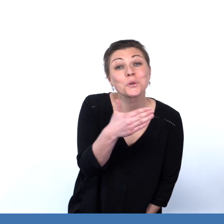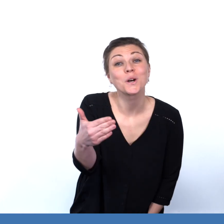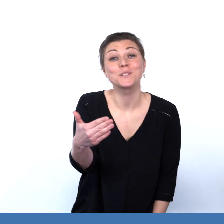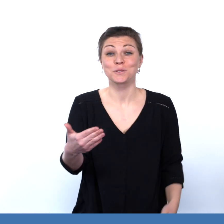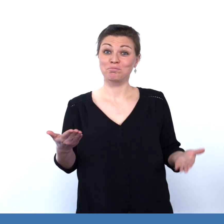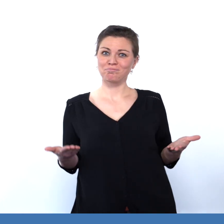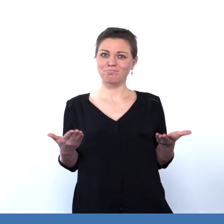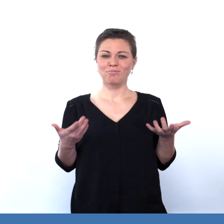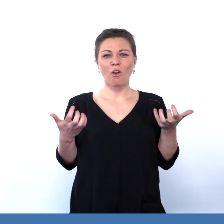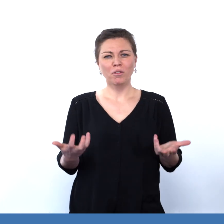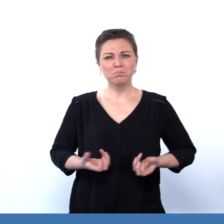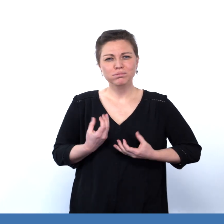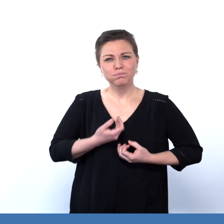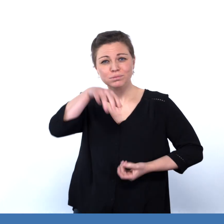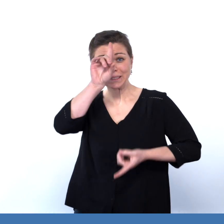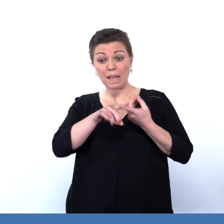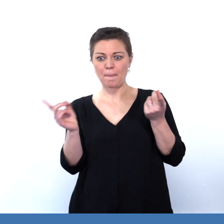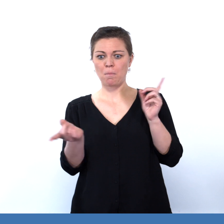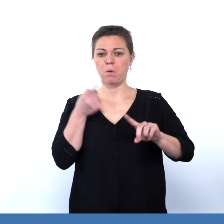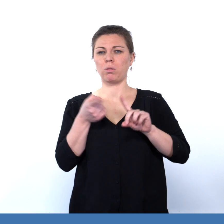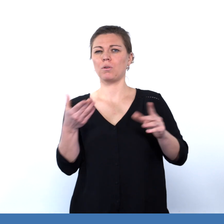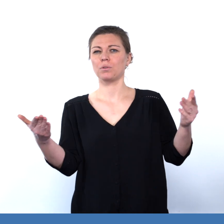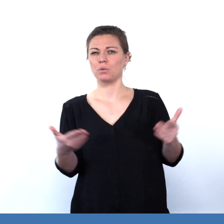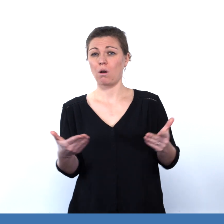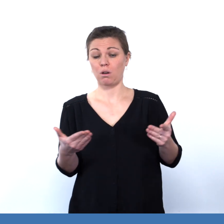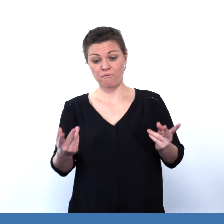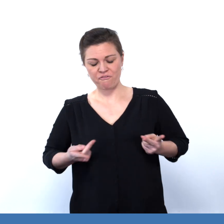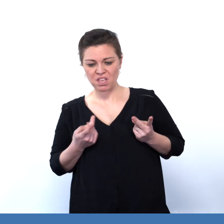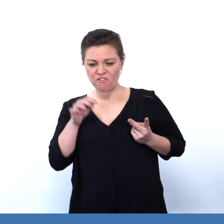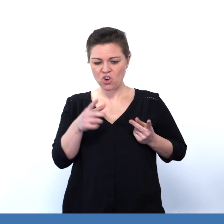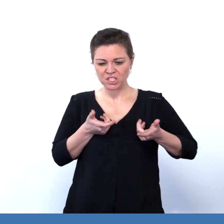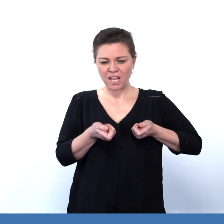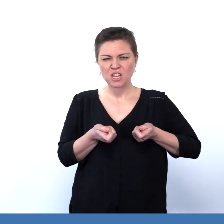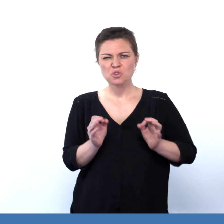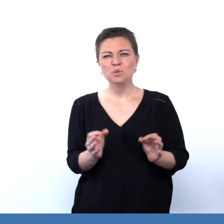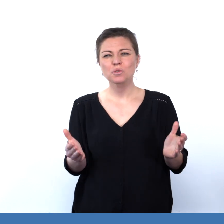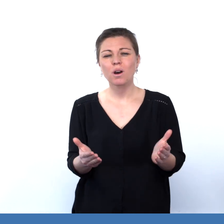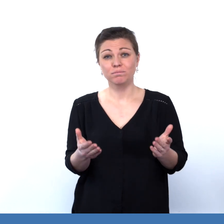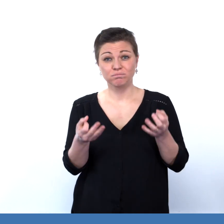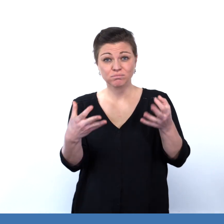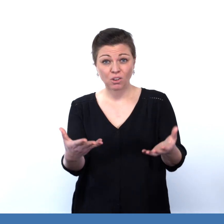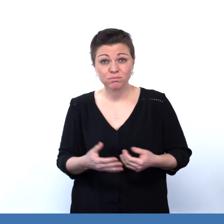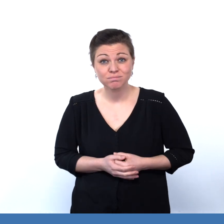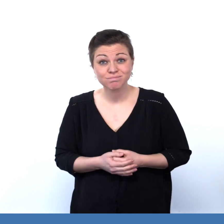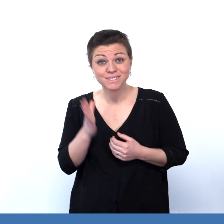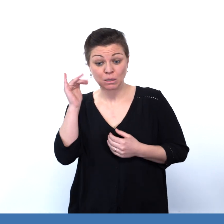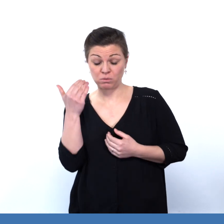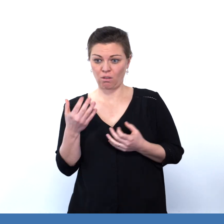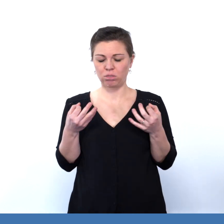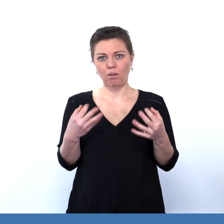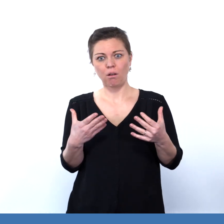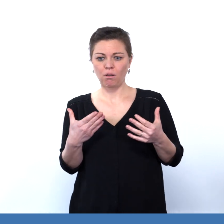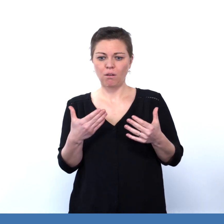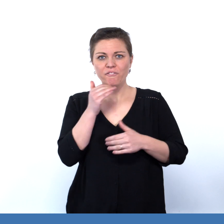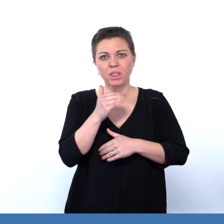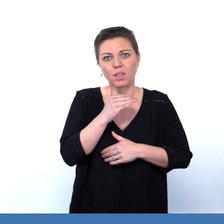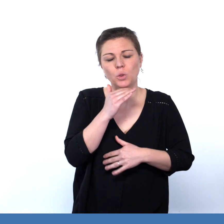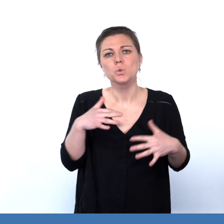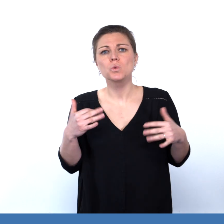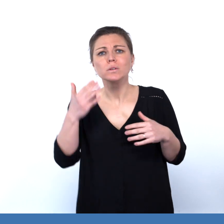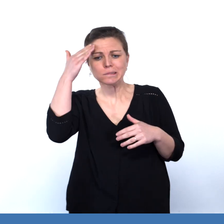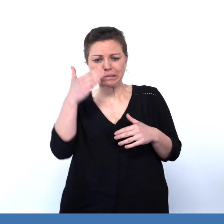Bonjour à tous, voilà, aujourd'hui je vais vous parler d'un élément important à bien gérer dans nos vies, c'est le temps. Le titre du message c'est le temps presse, et c'est vrai que le